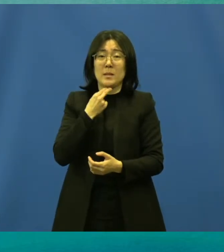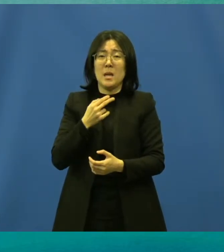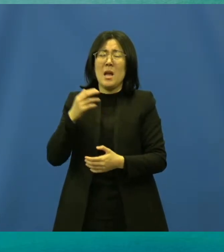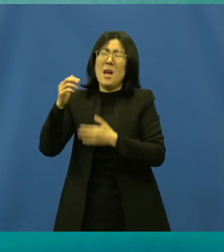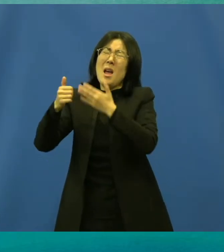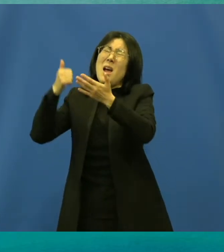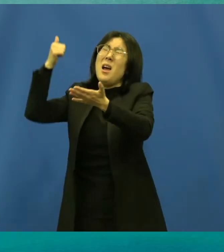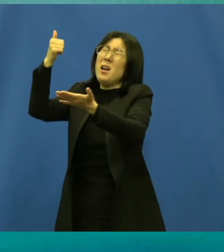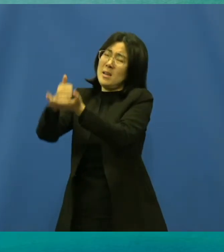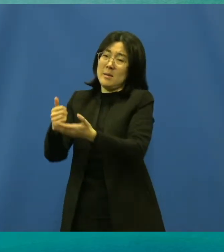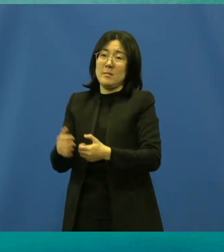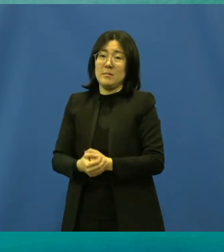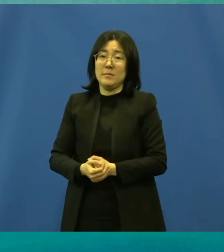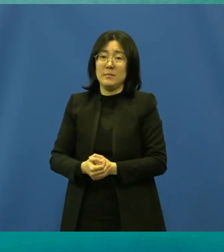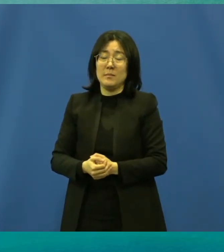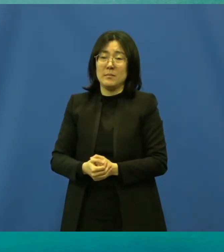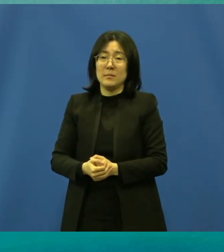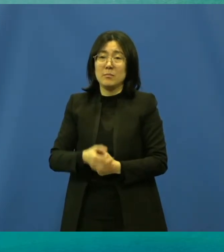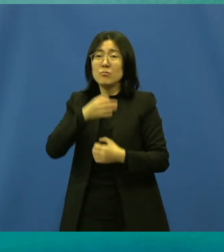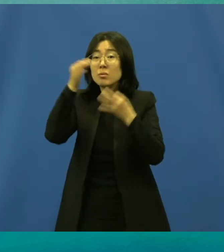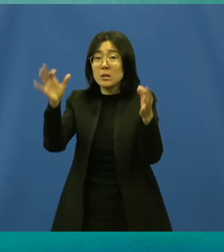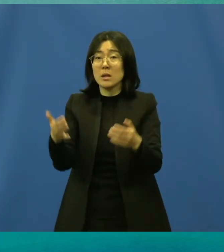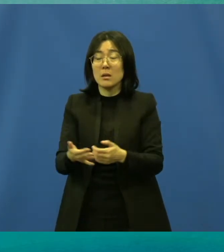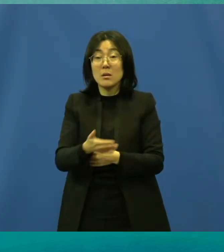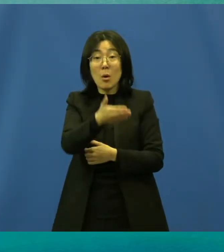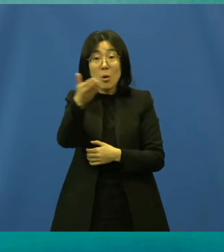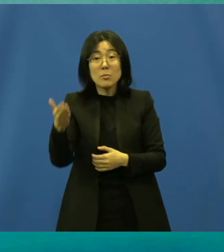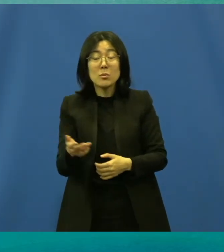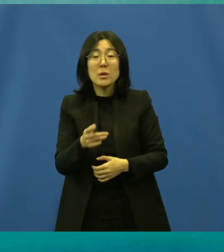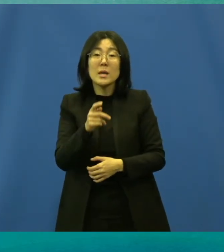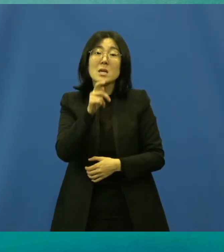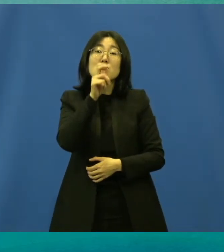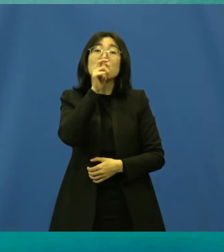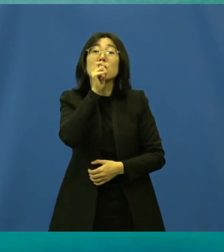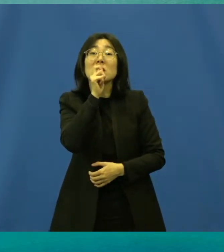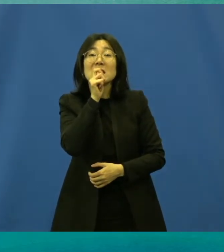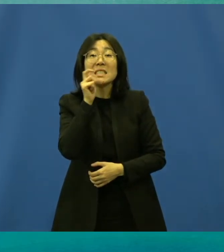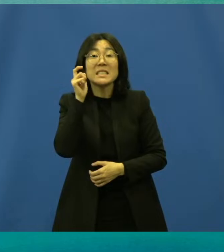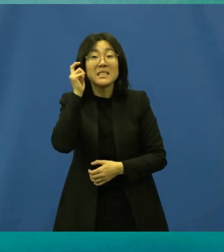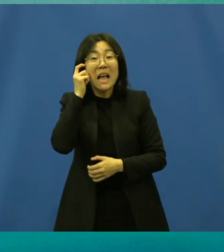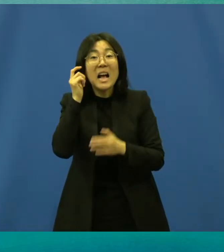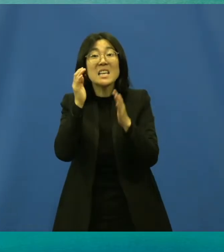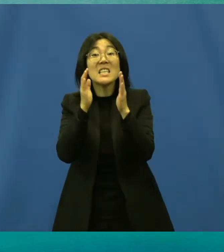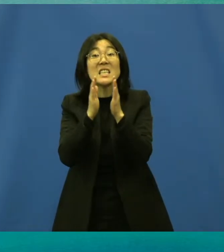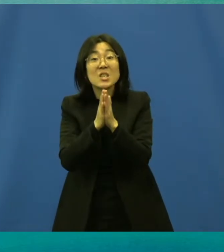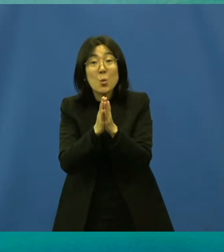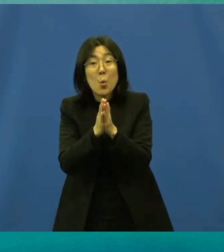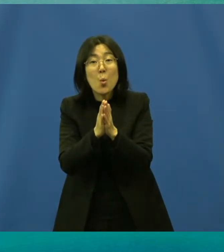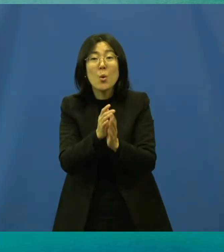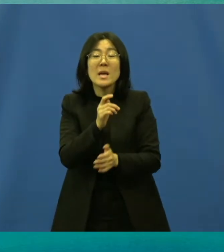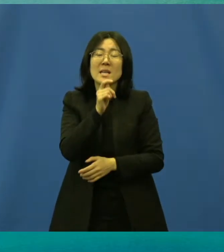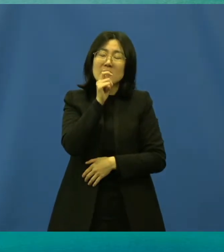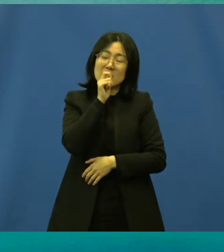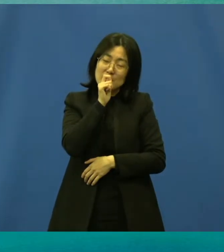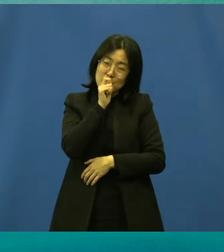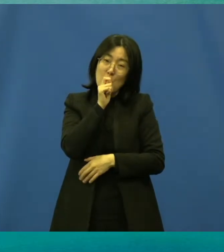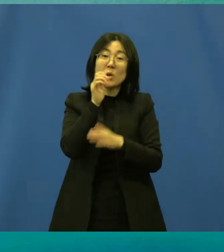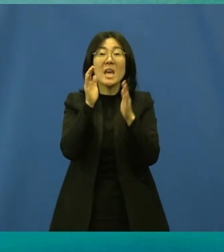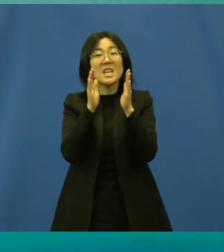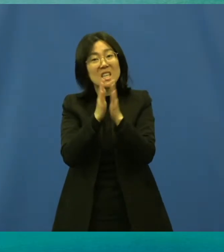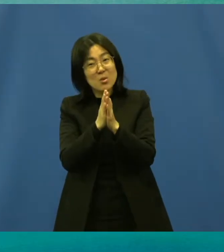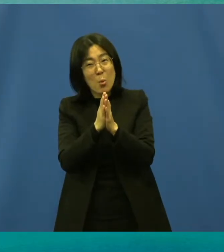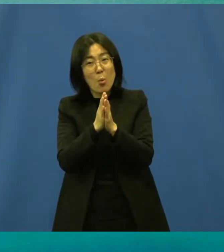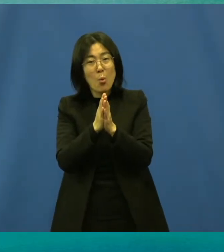언제부턴가 한국교회는 묵상적 기도, 때로는 사귐의 기도, 침묵의 기도 다 필요하죠,